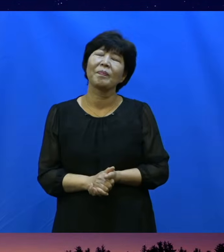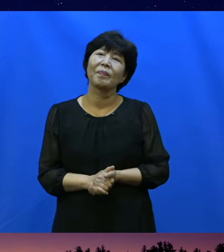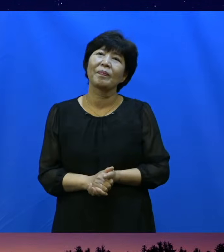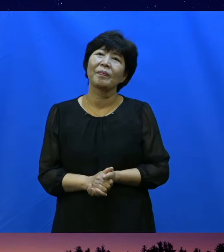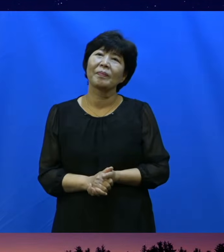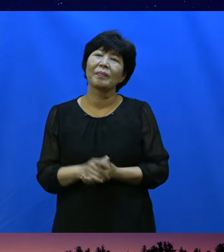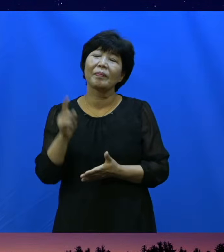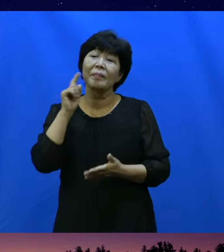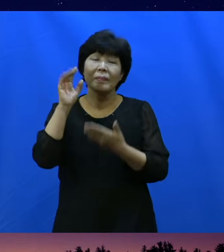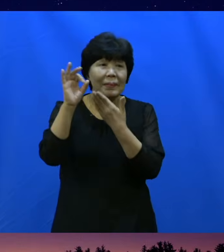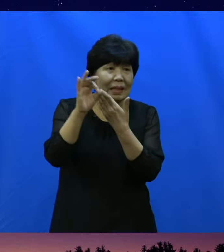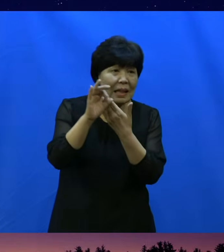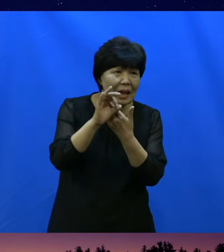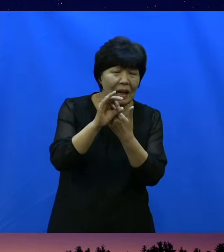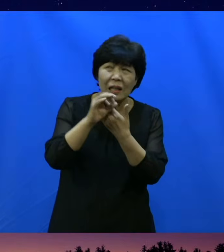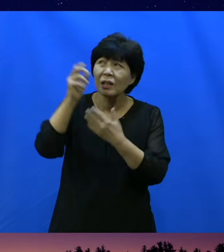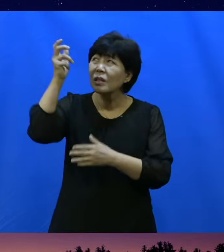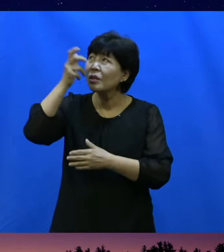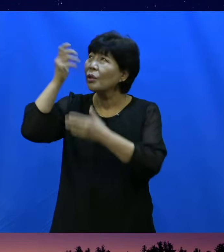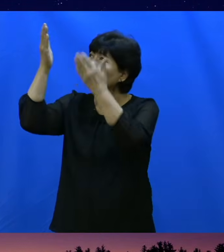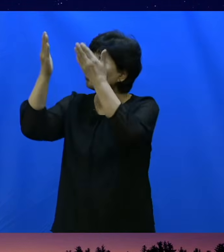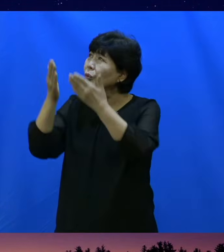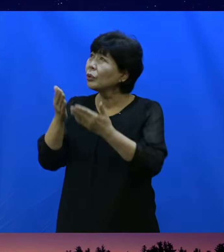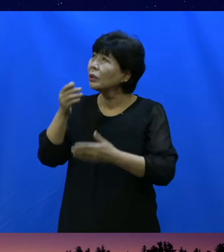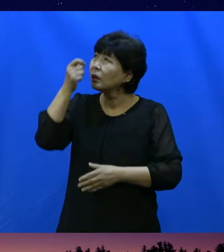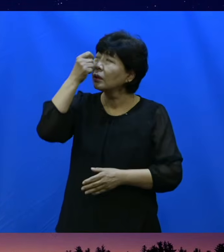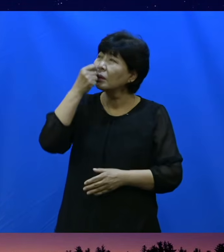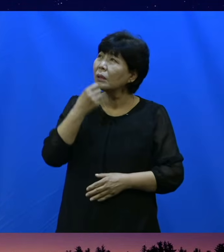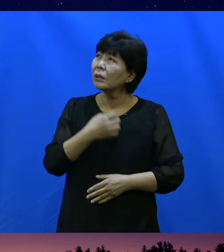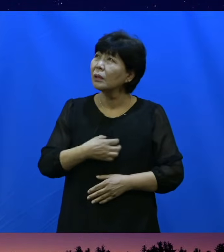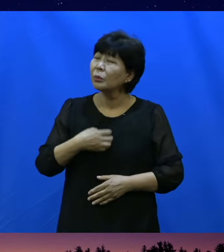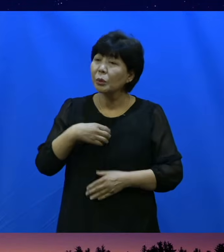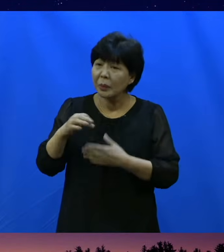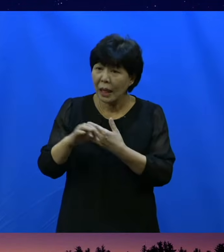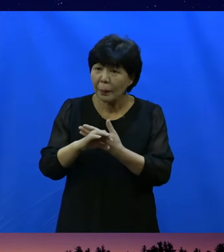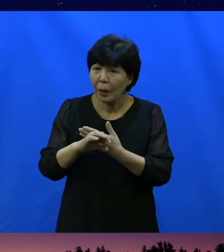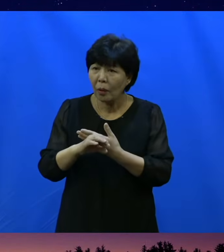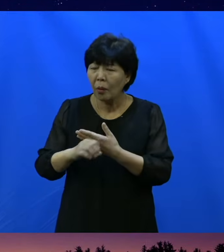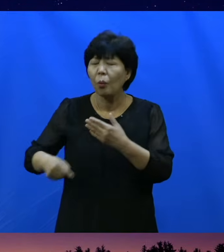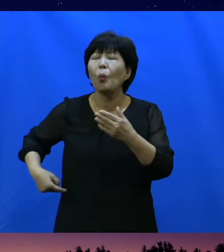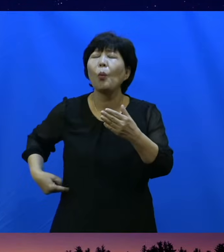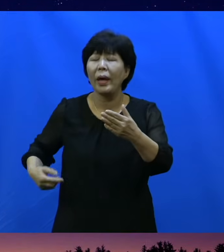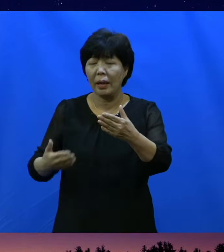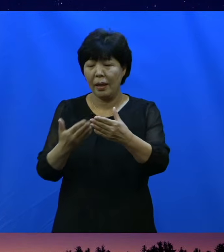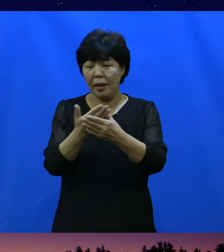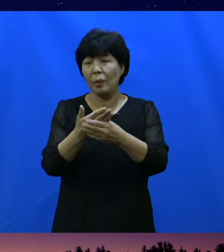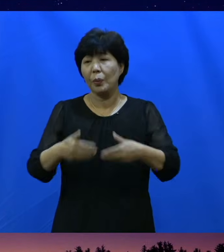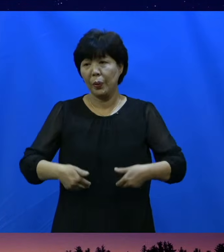만약 성령으로부터 오는 슬픔이라면 회개로 이끌리고죠. 그런데 그게 아니라면, 그죠?